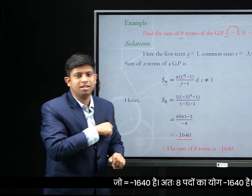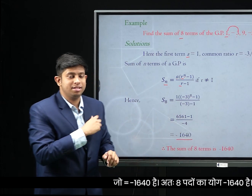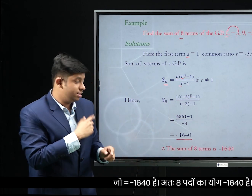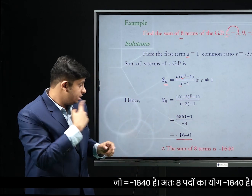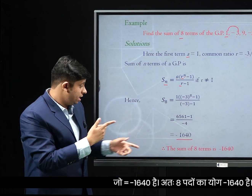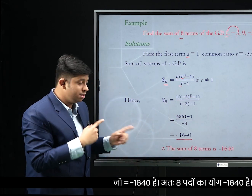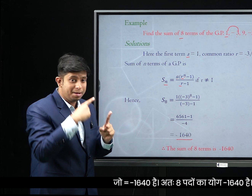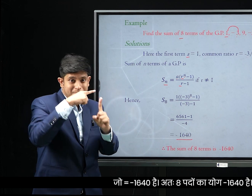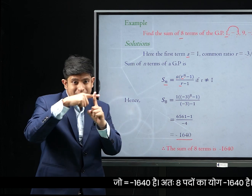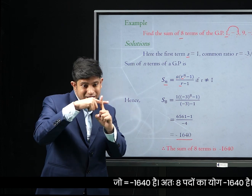अतः 8 पदों का योग